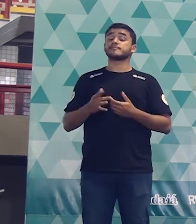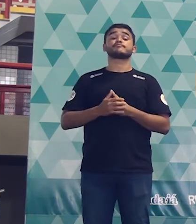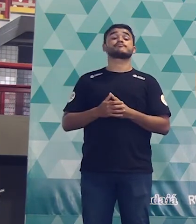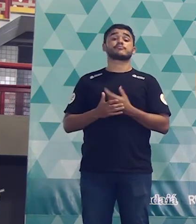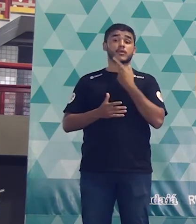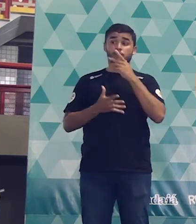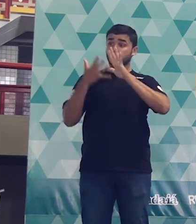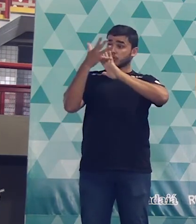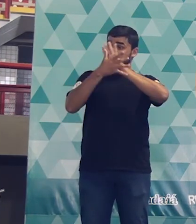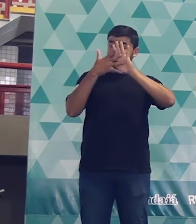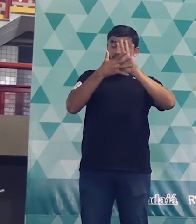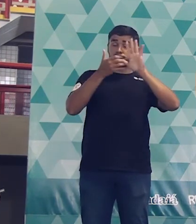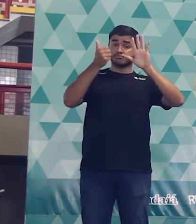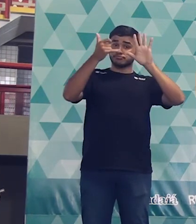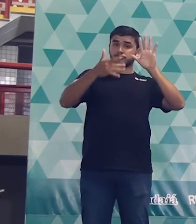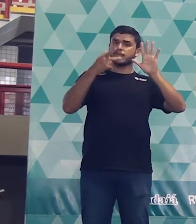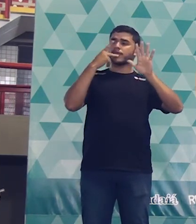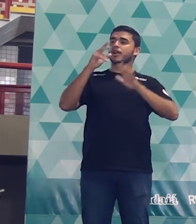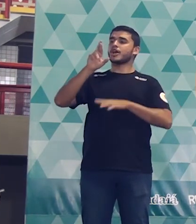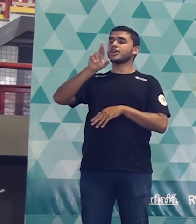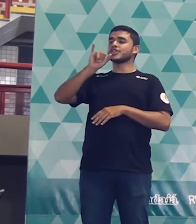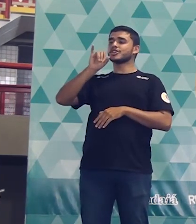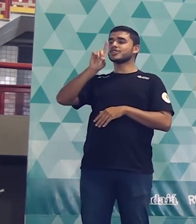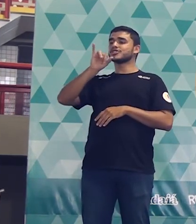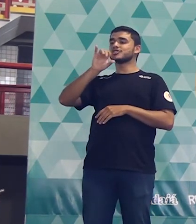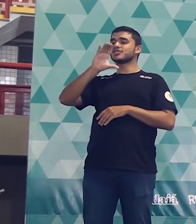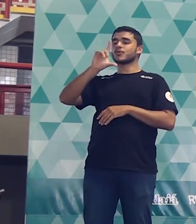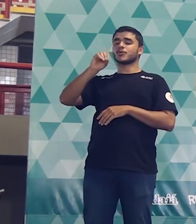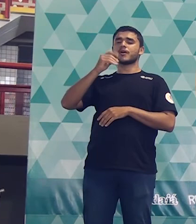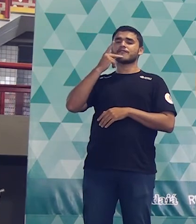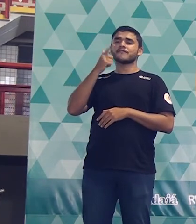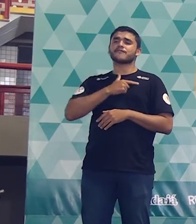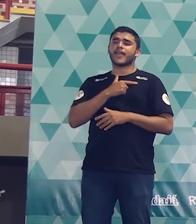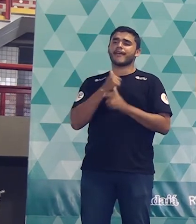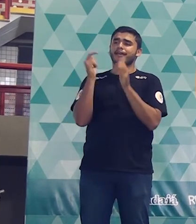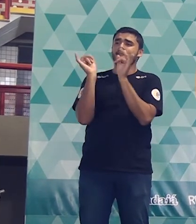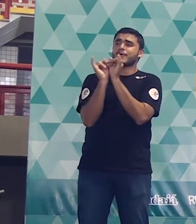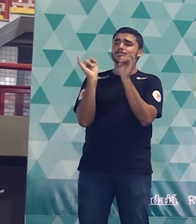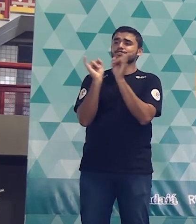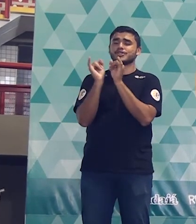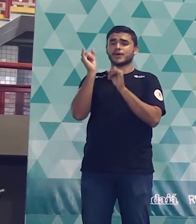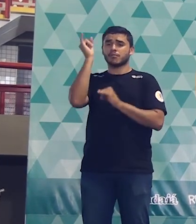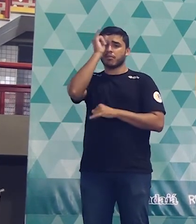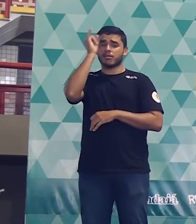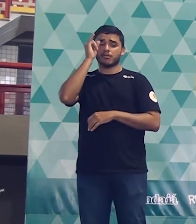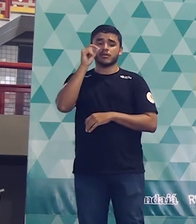que o melhor do namoro é o ridículo associado a quê?